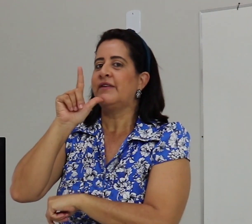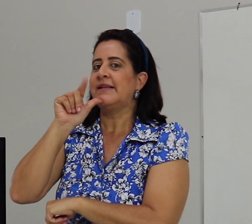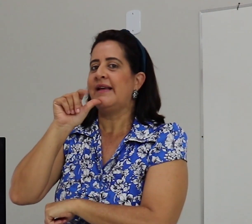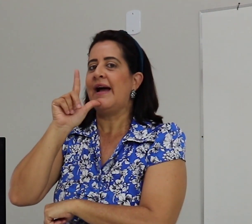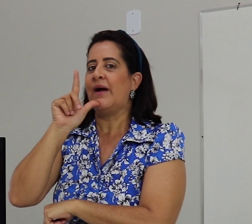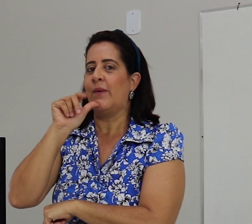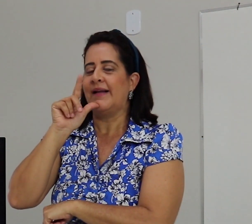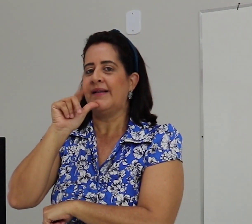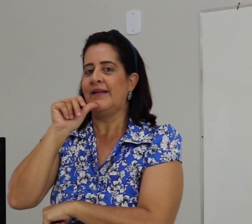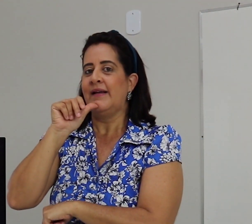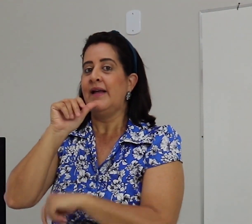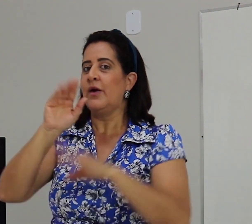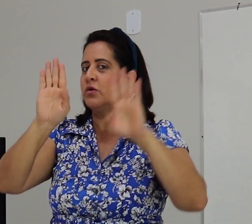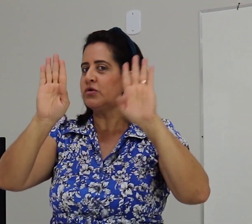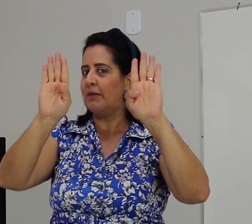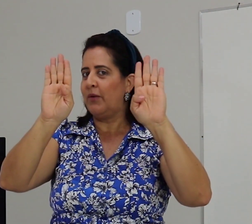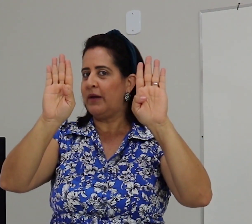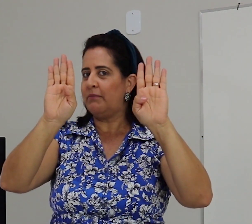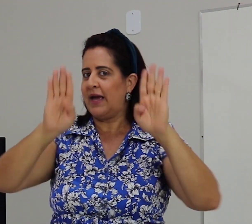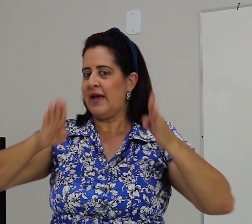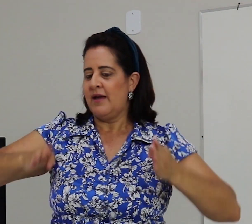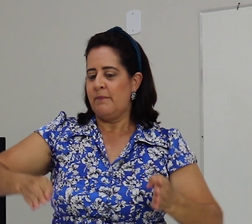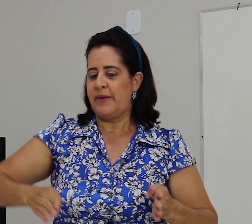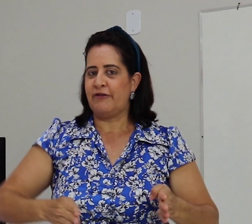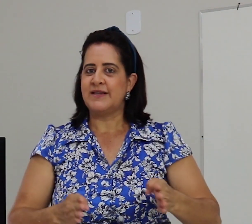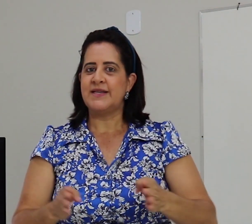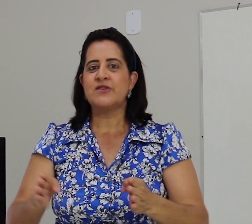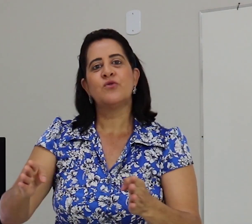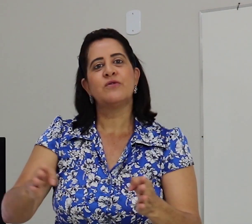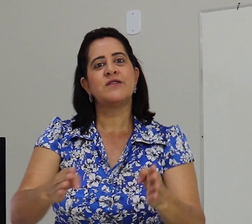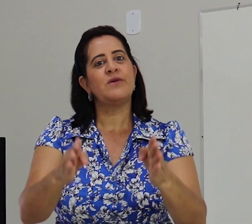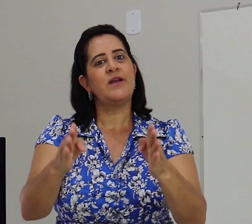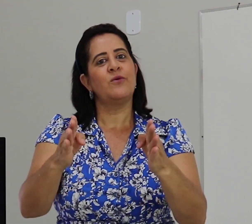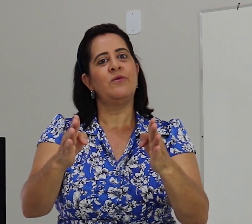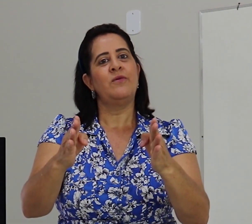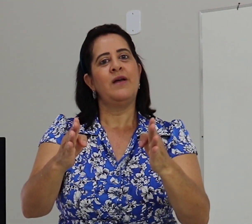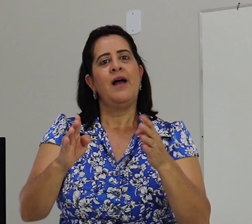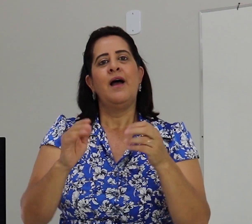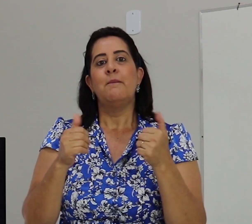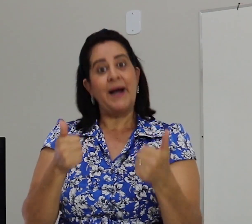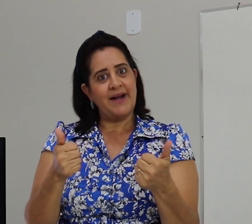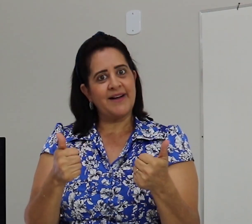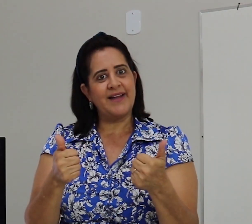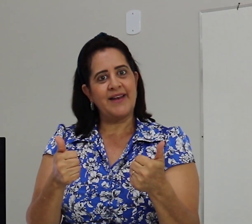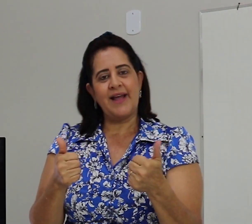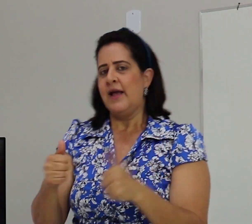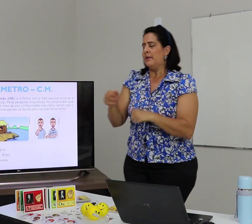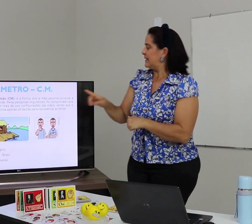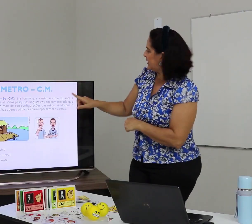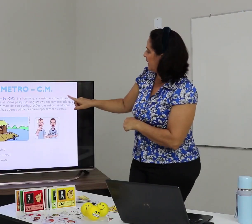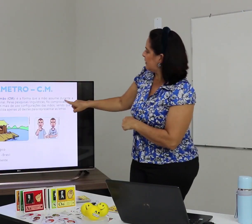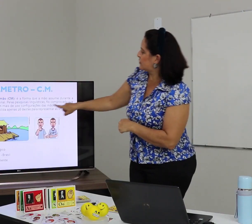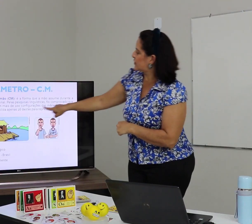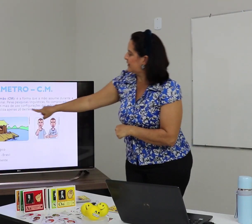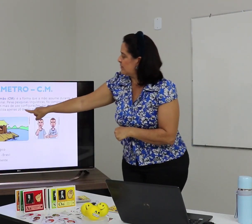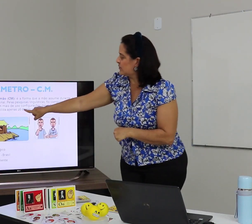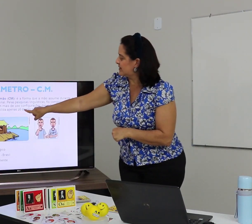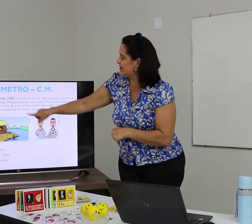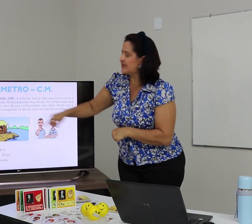fazer água. Eu uso a mão em B para fazer as curvas do rio. Bacana, né? Mas será que nós só temos as